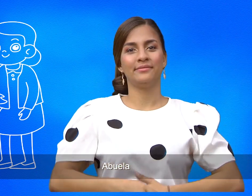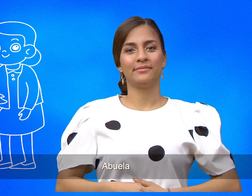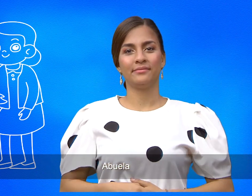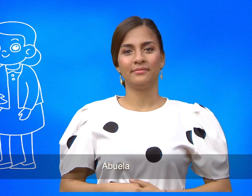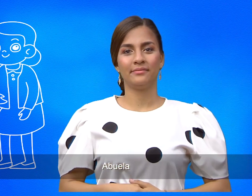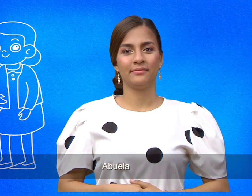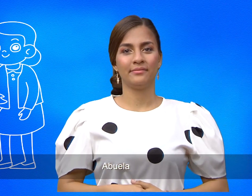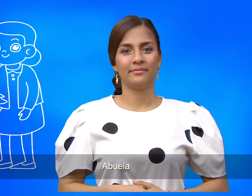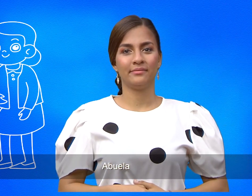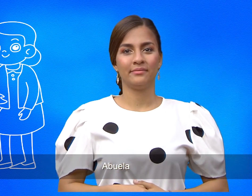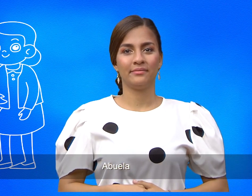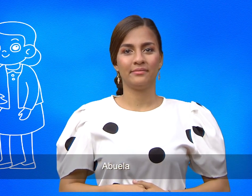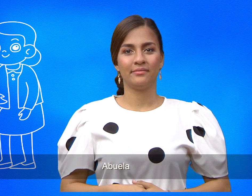Abuela.